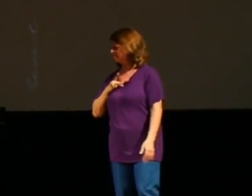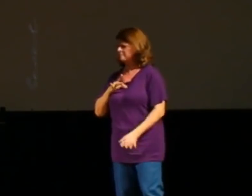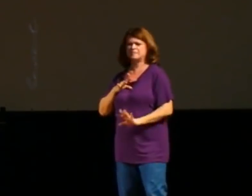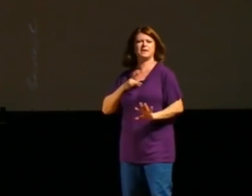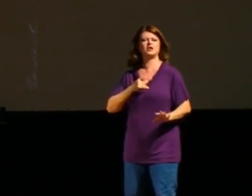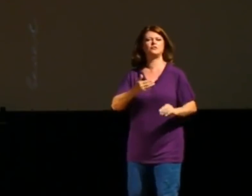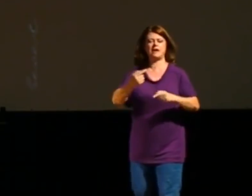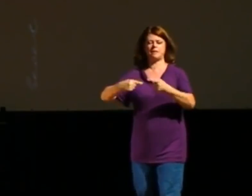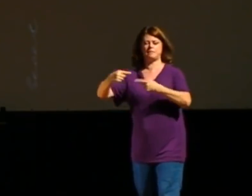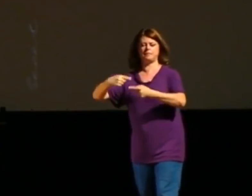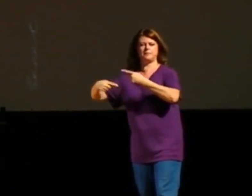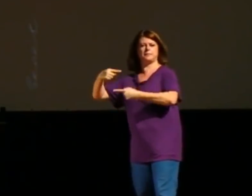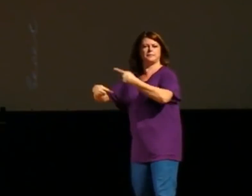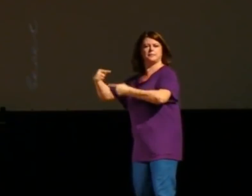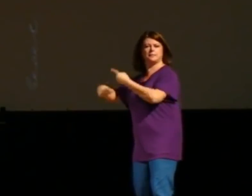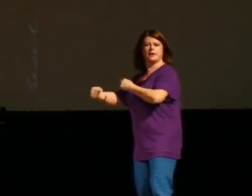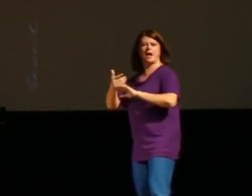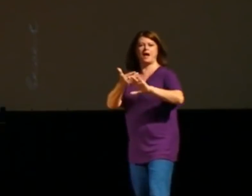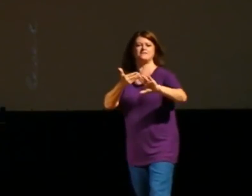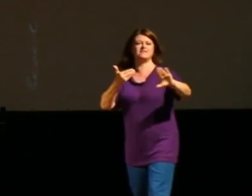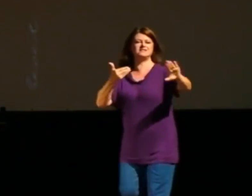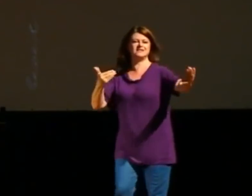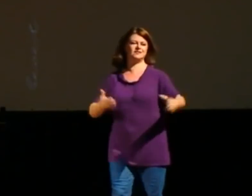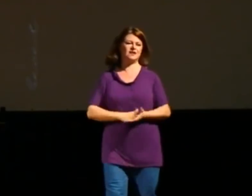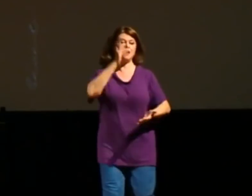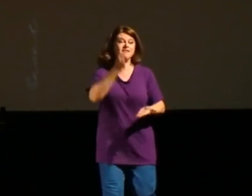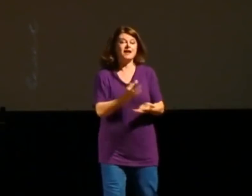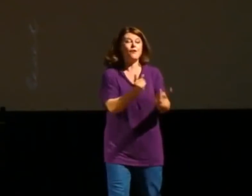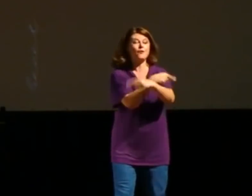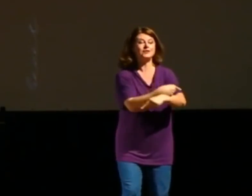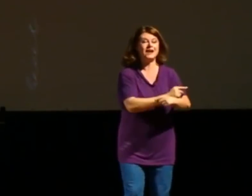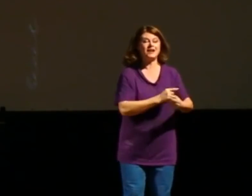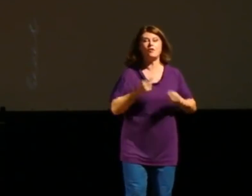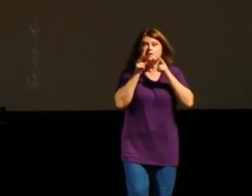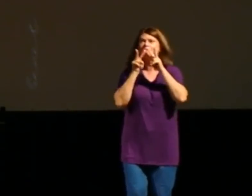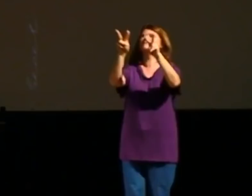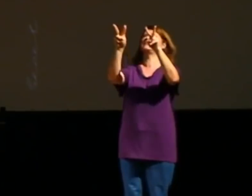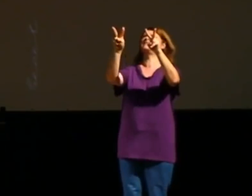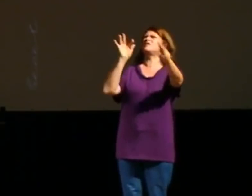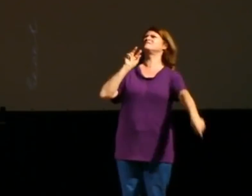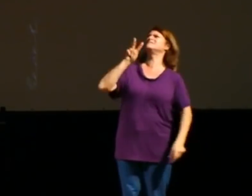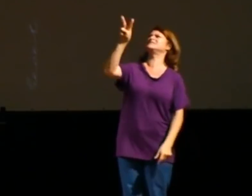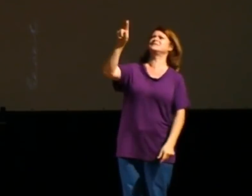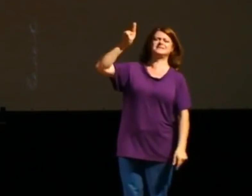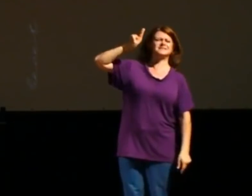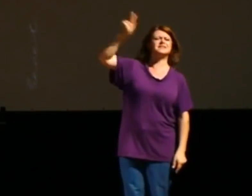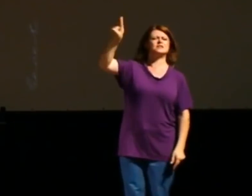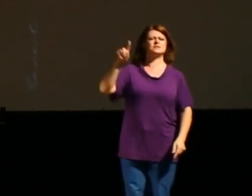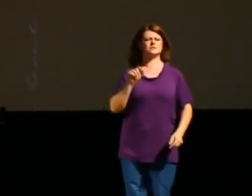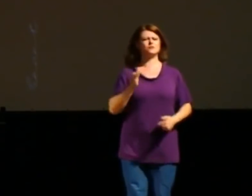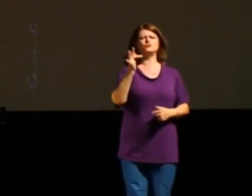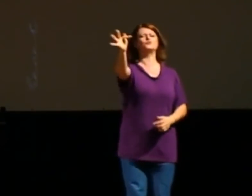lá atrás. Mas a fé faz você olhar lá para frente, para o futuro. Quando